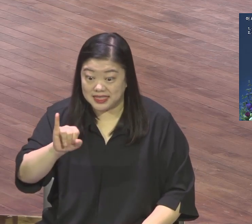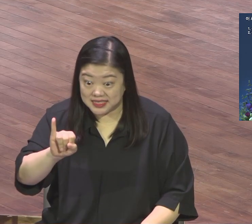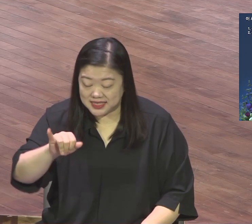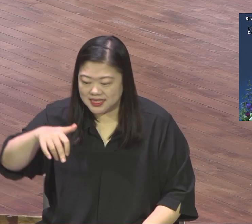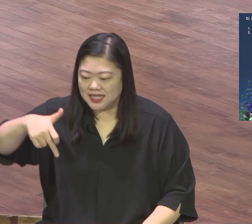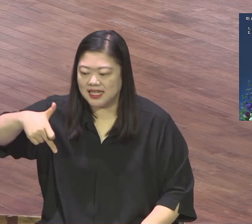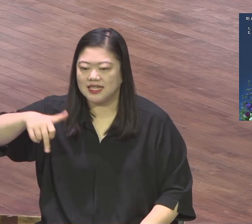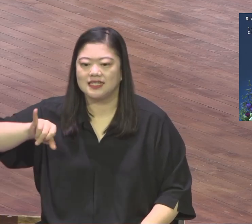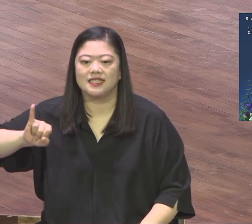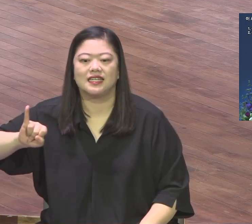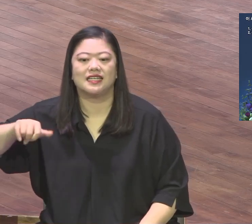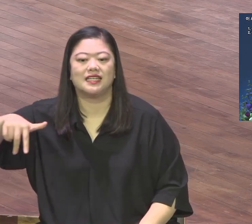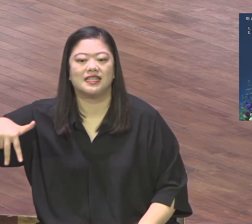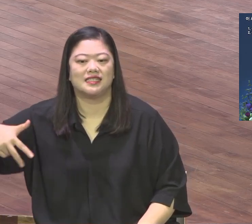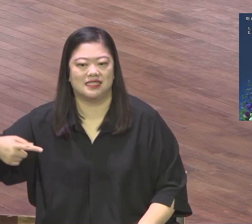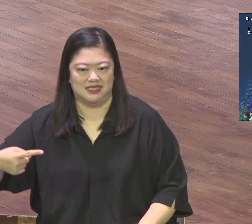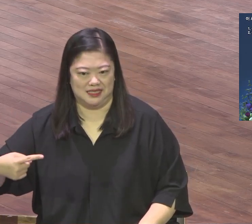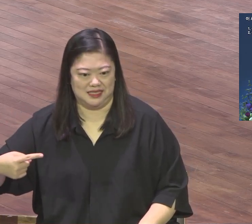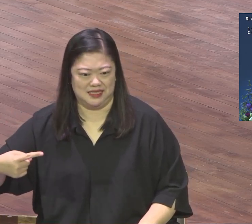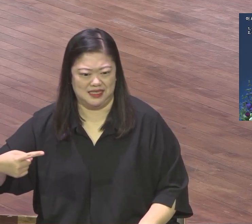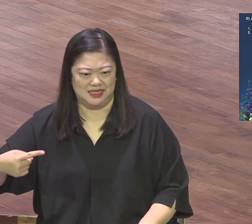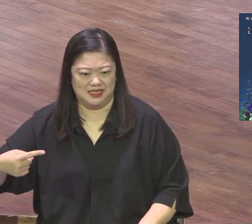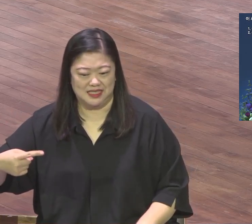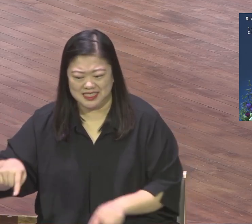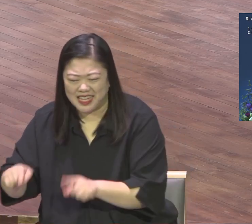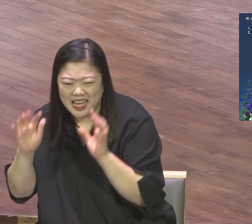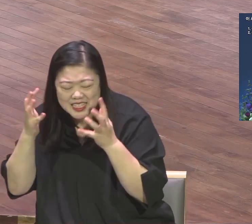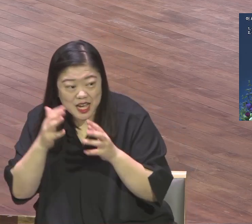일어났습니다. 제가 왜 이 말을 하느냐.